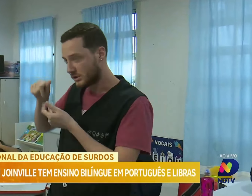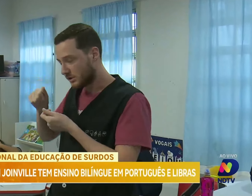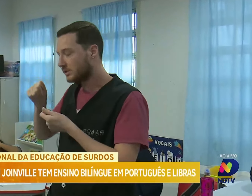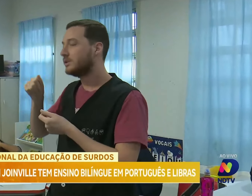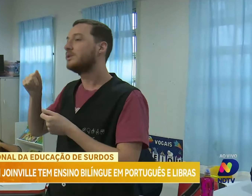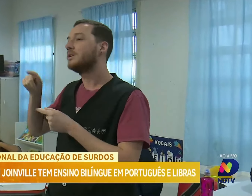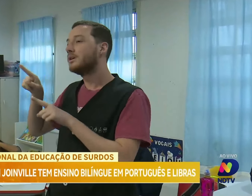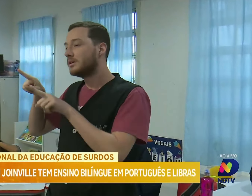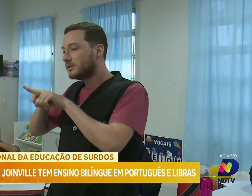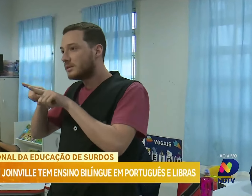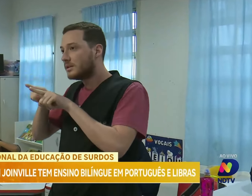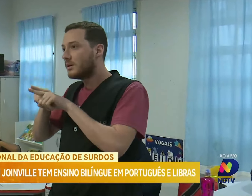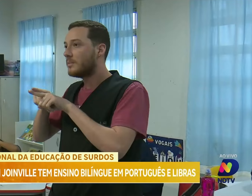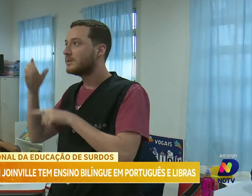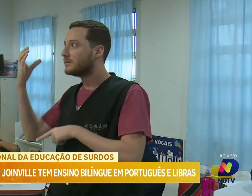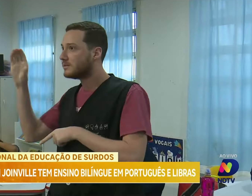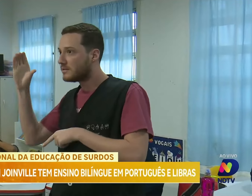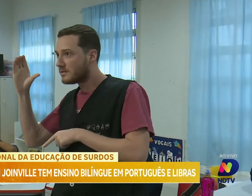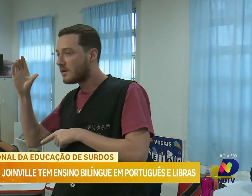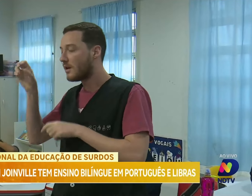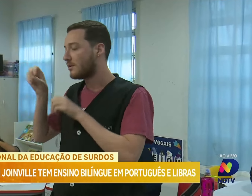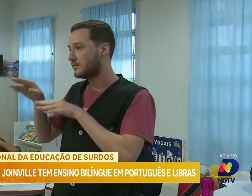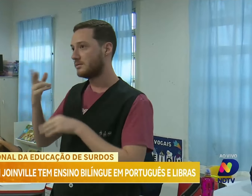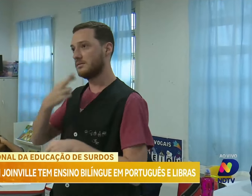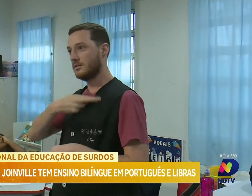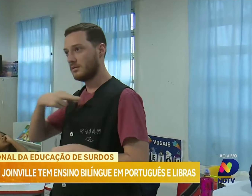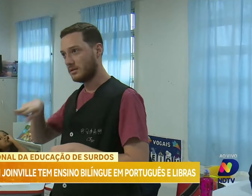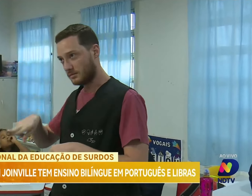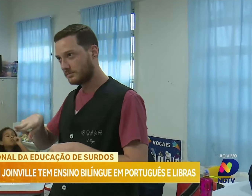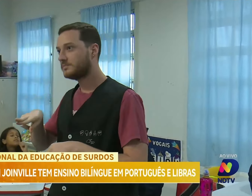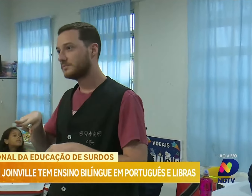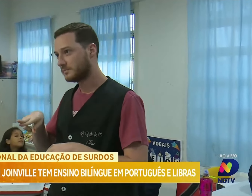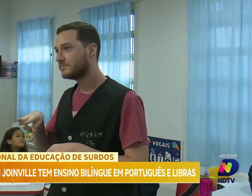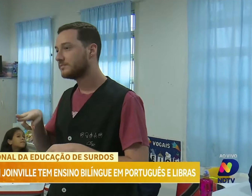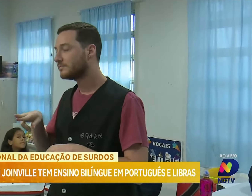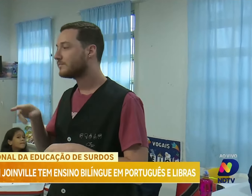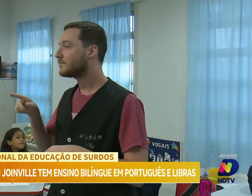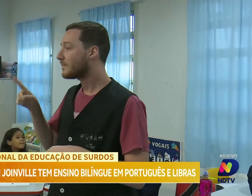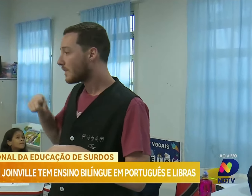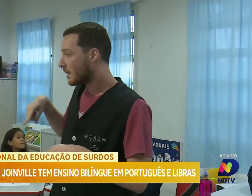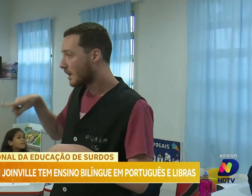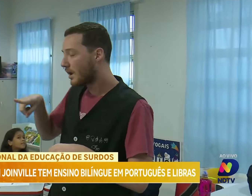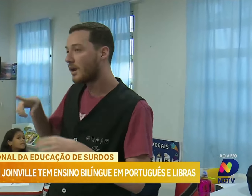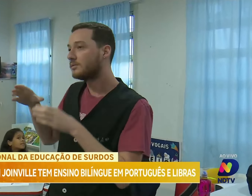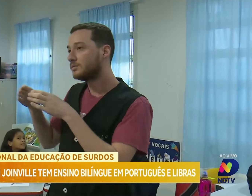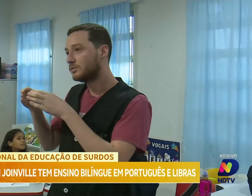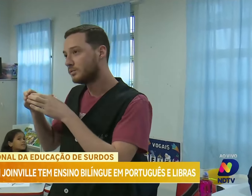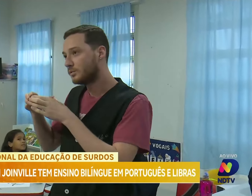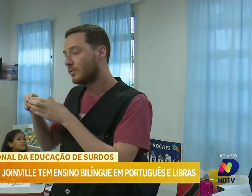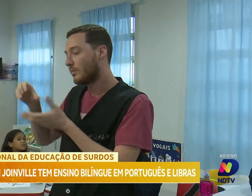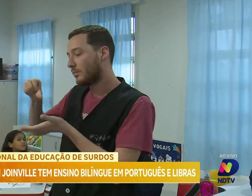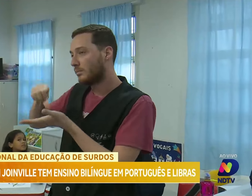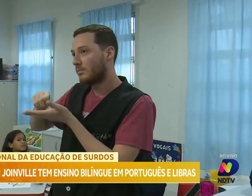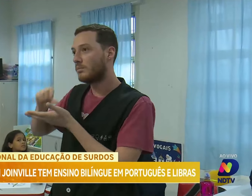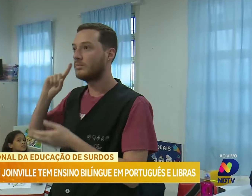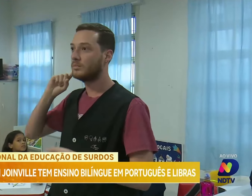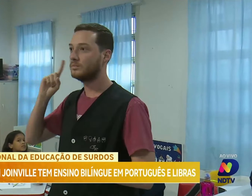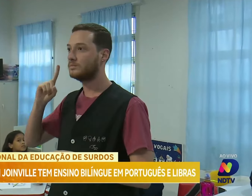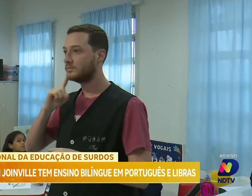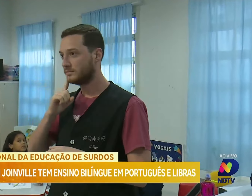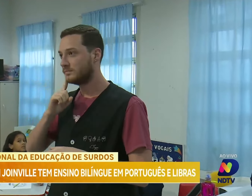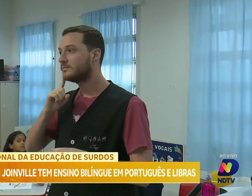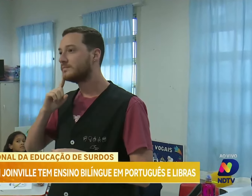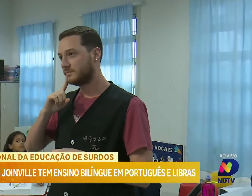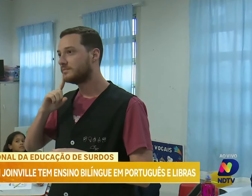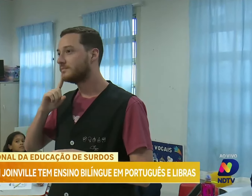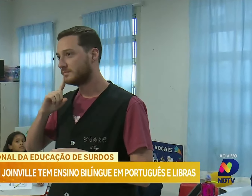história, geografia, também ciências e ensino religioso. O